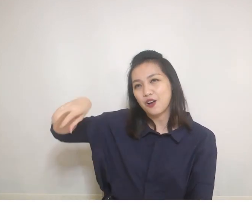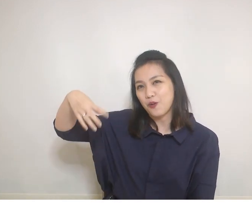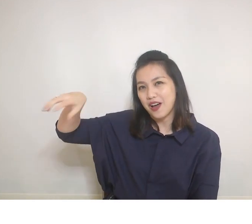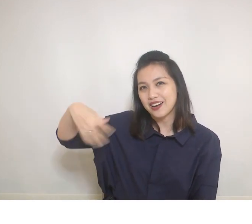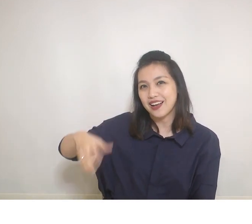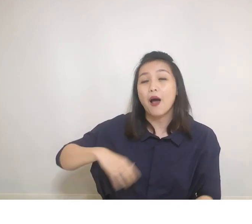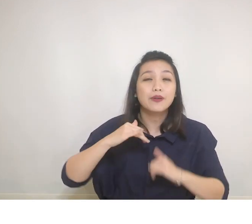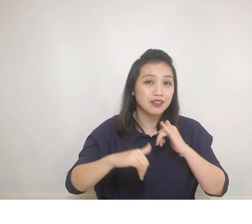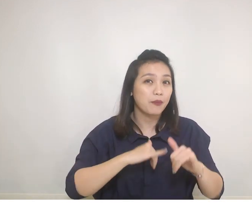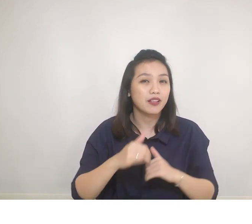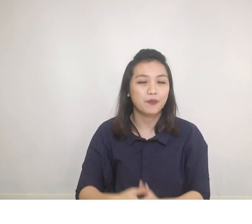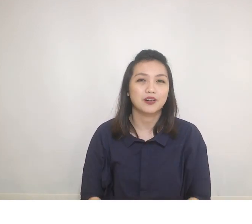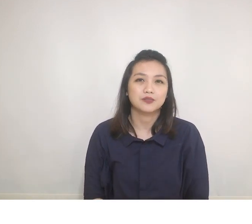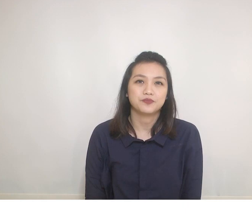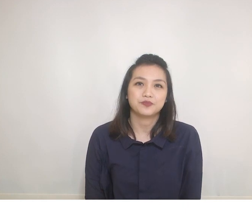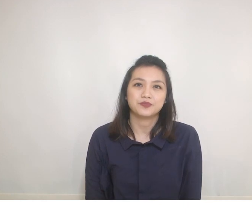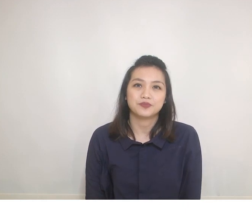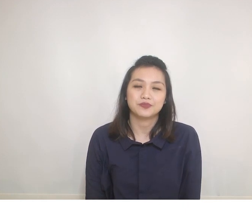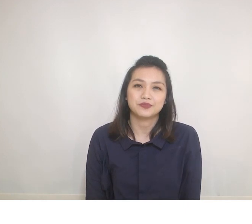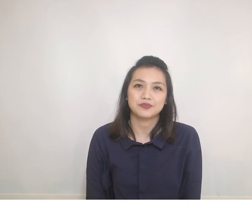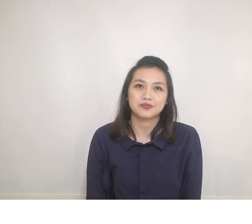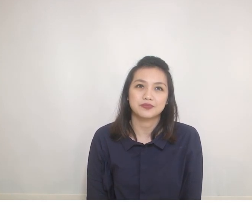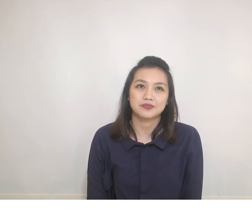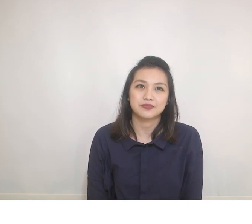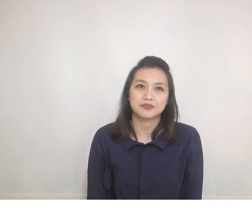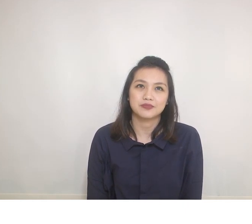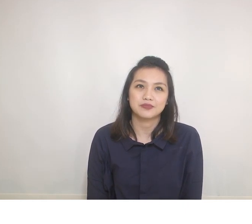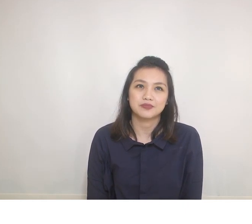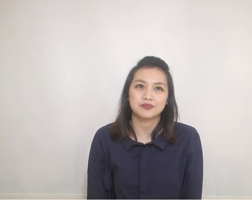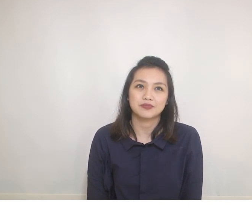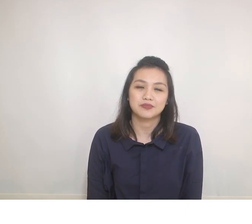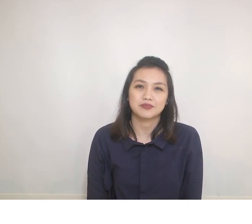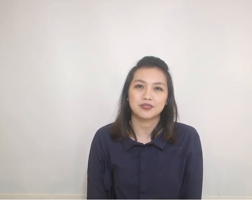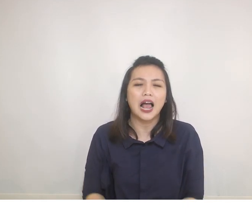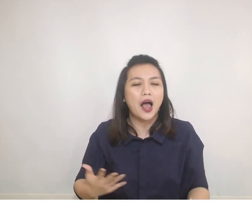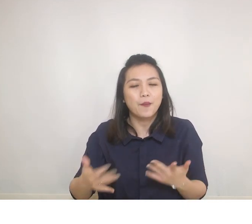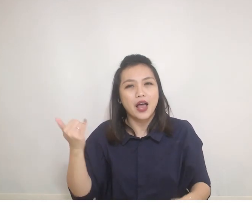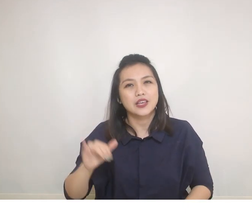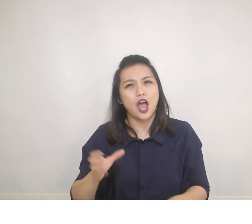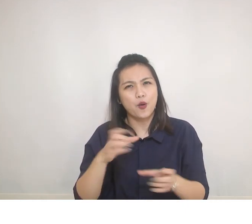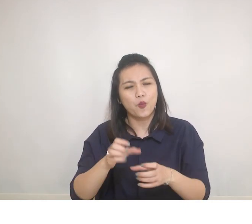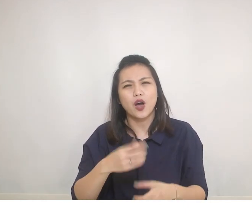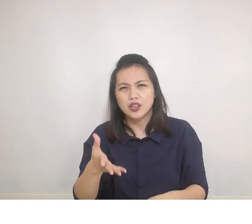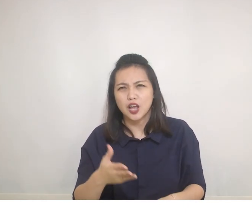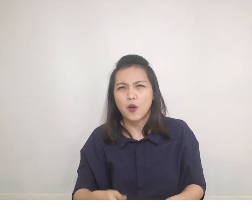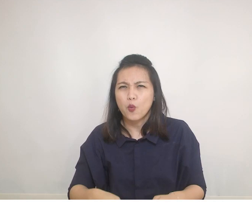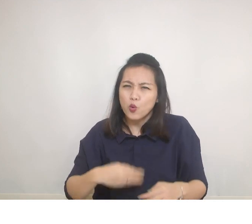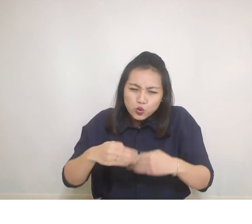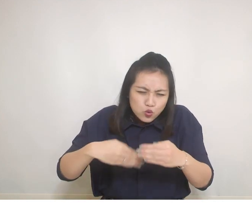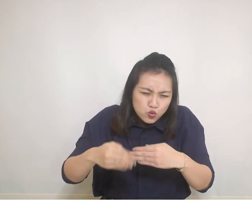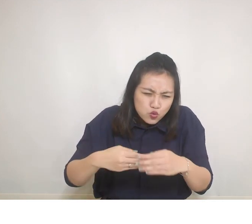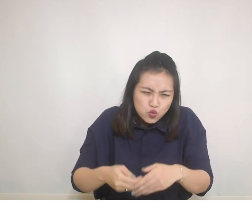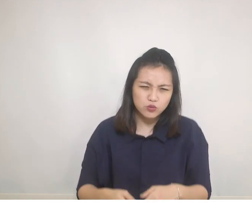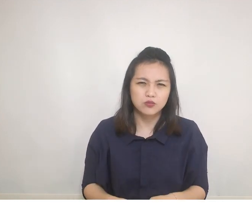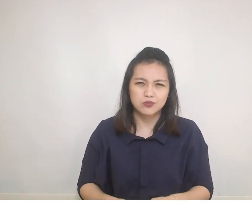benar-benar stres karena dia sama kayak saya ini jomblo kok, pulang kerja istri enggak ada di rumah. Okay.